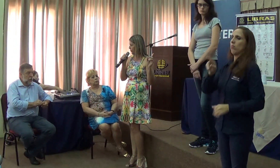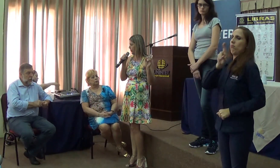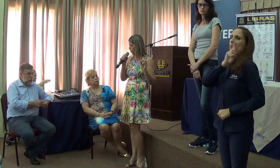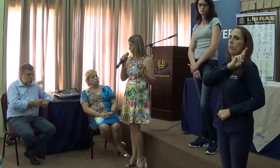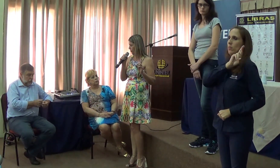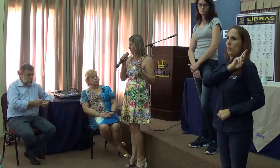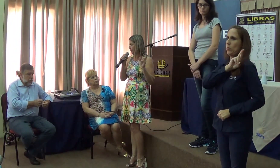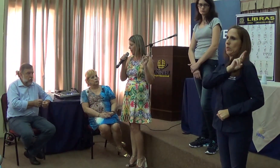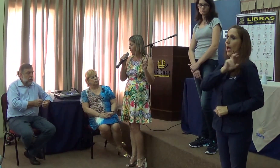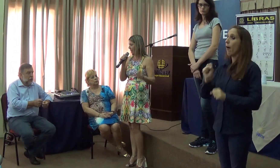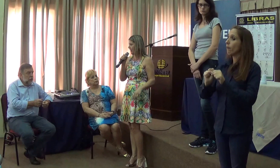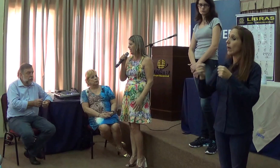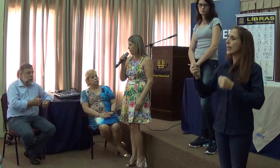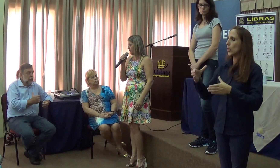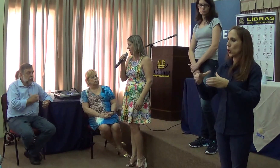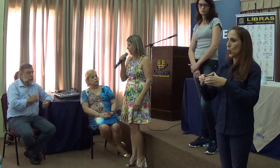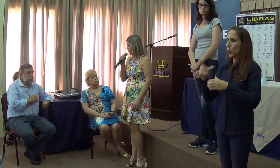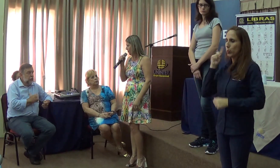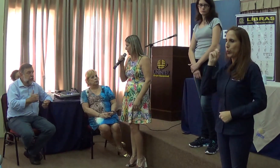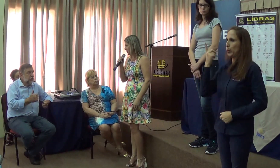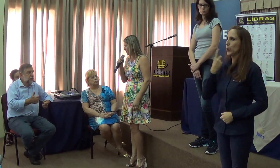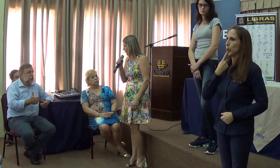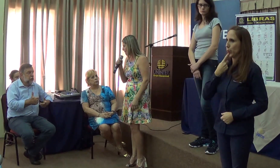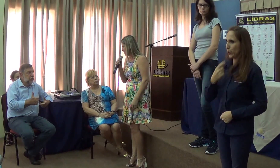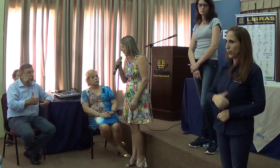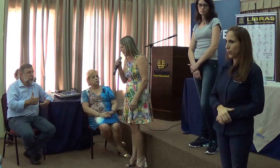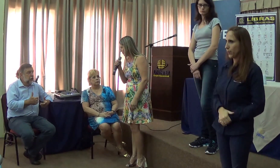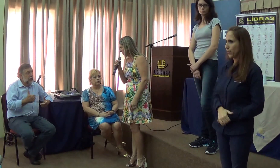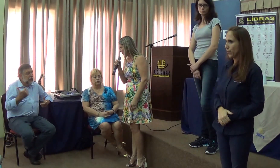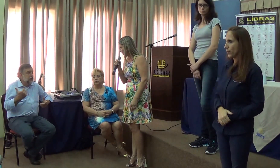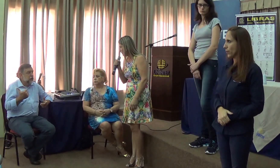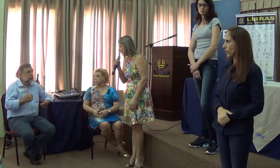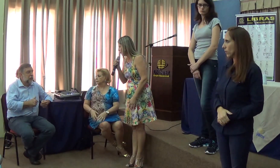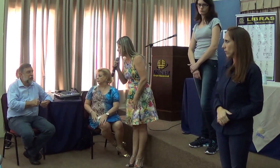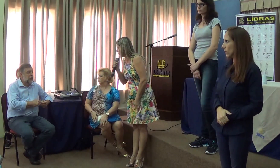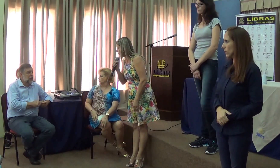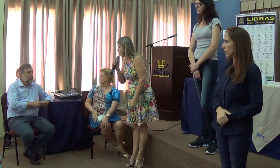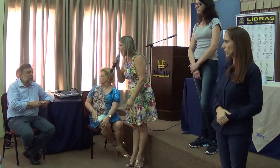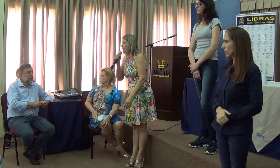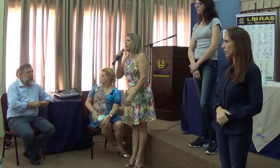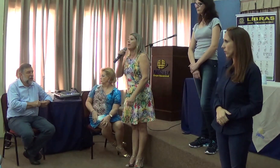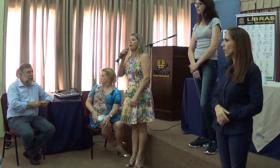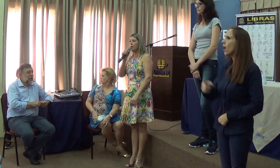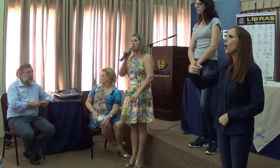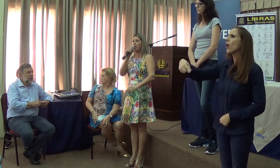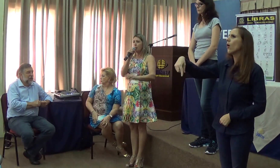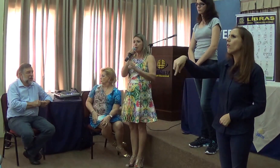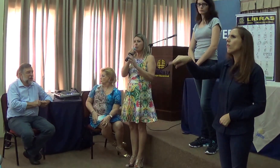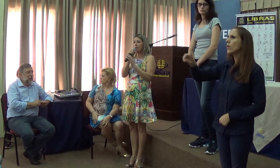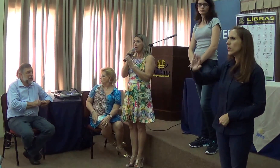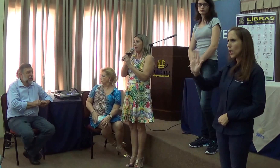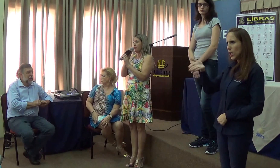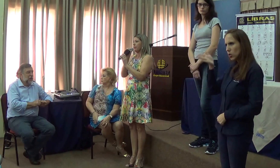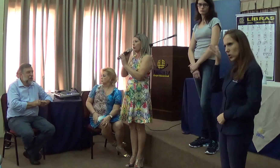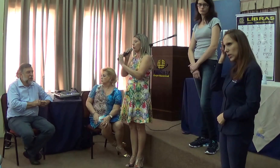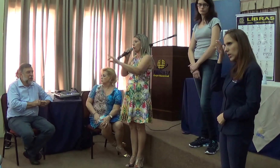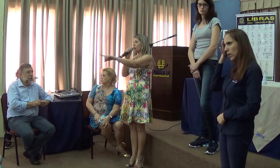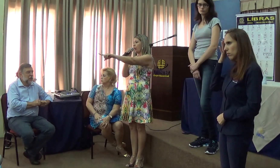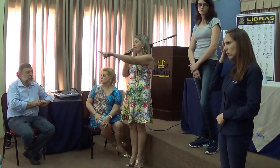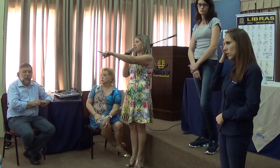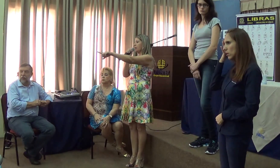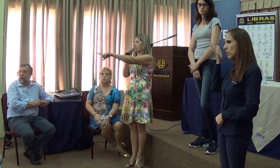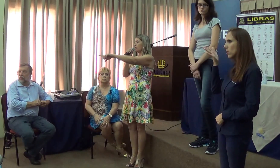grande grupo de surdos. Então, ela é responsável. Foi impressão minha ou eles não sabiam? Não, eles sabiam, sim.